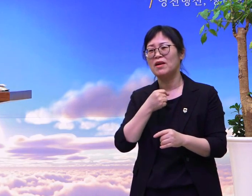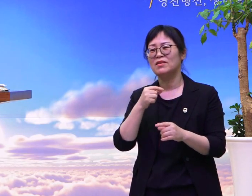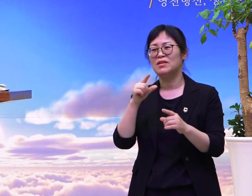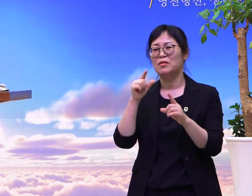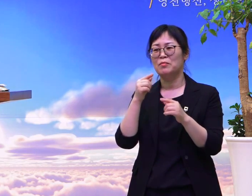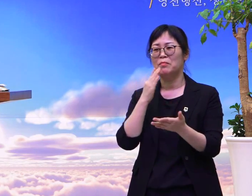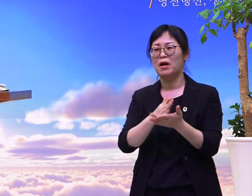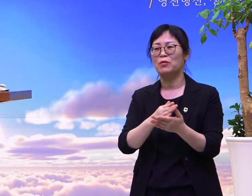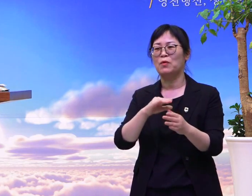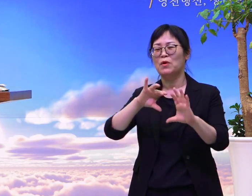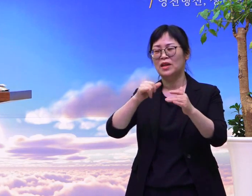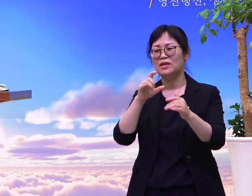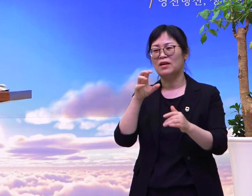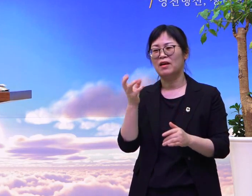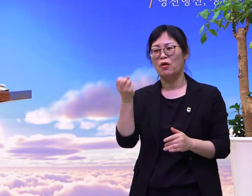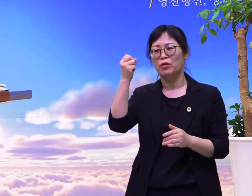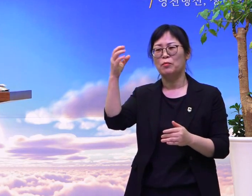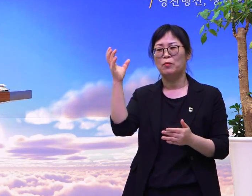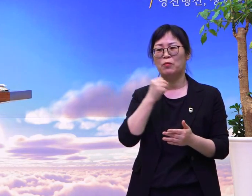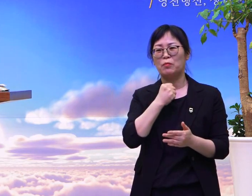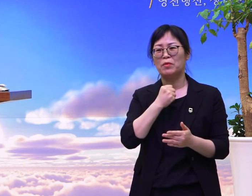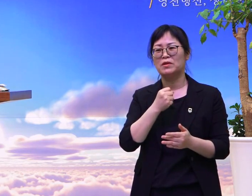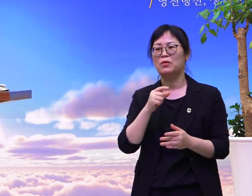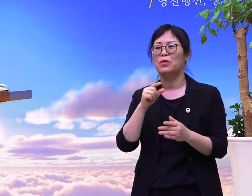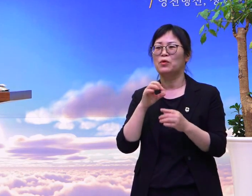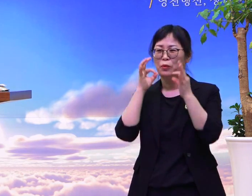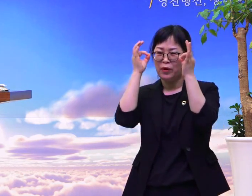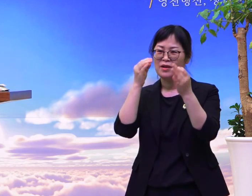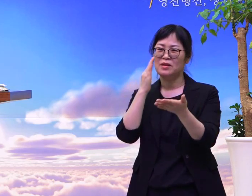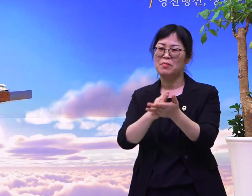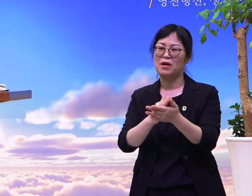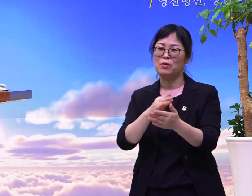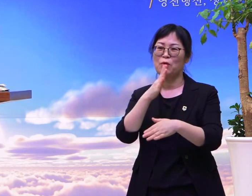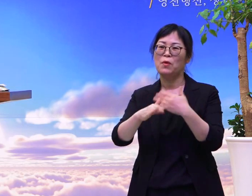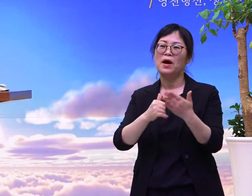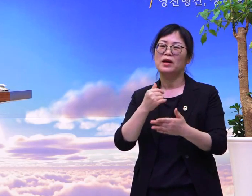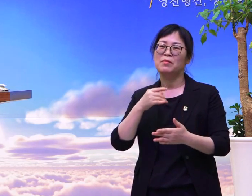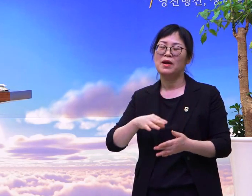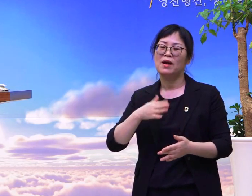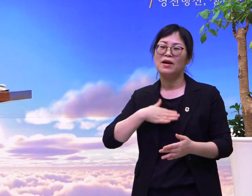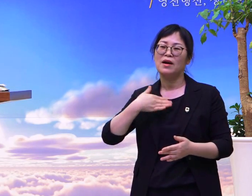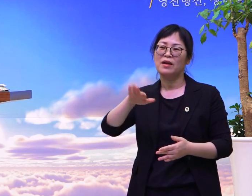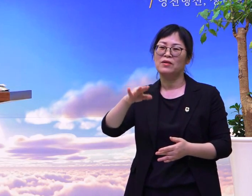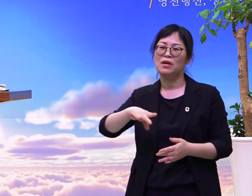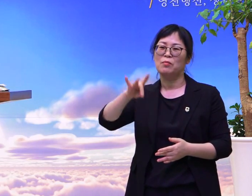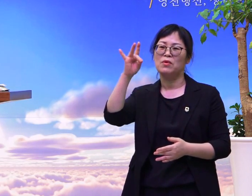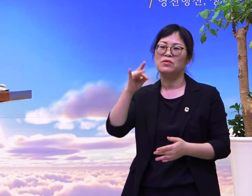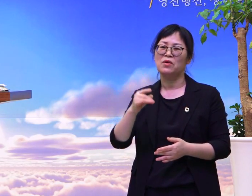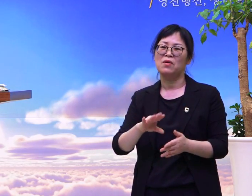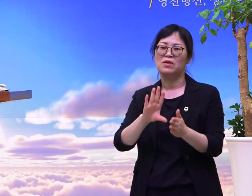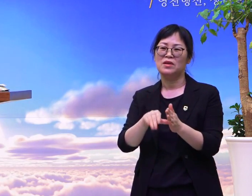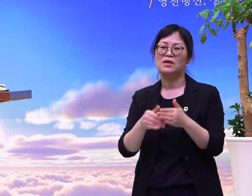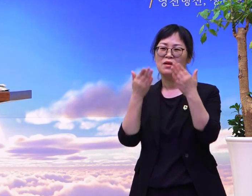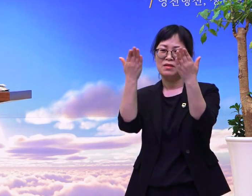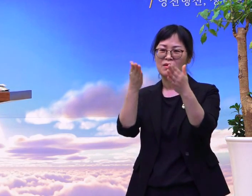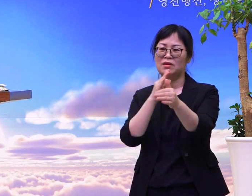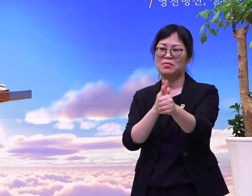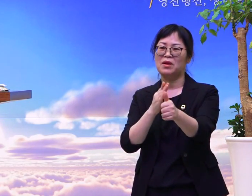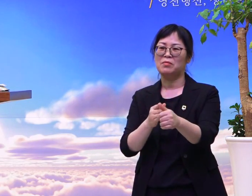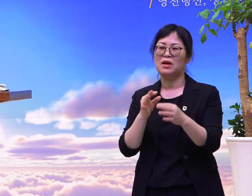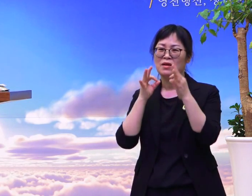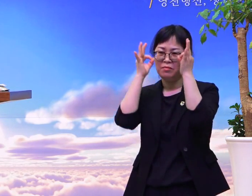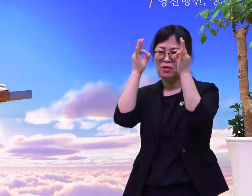하지 않고 하나님을 만나고 하나님을 알아가는 일에 먼저 투자하시고 거기에 힘쓰시기를 바랍니다.